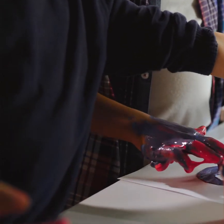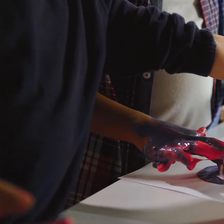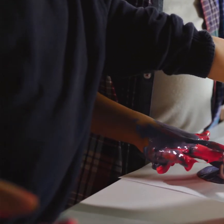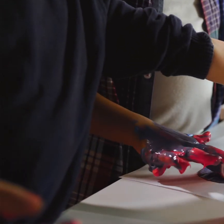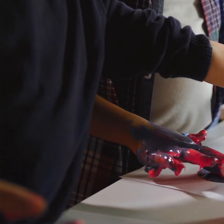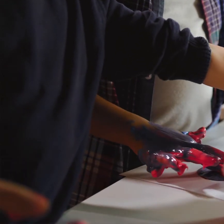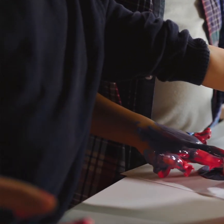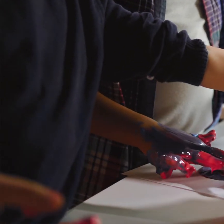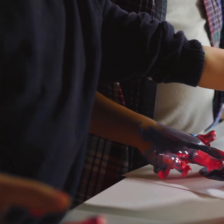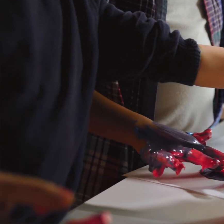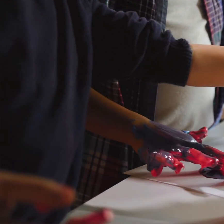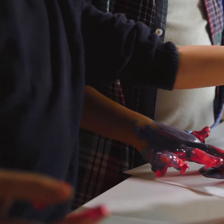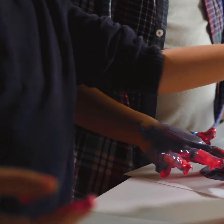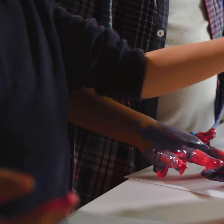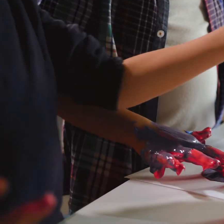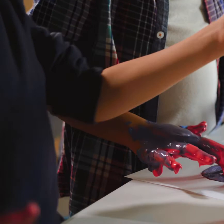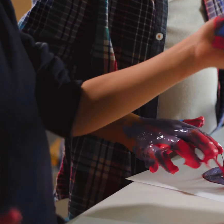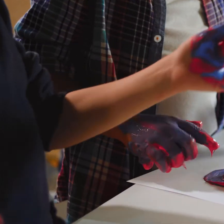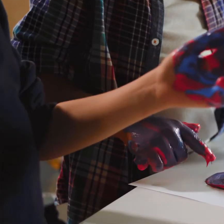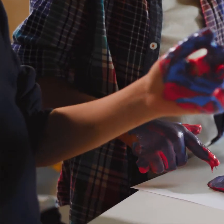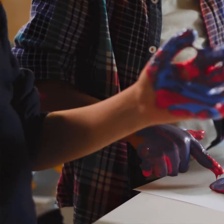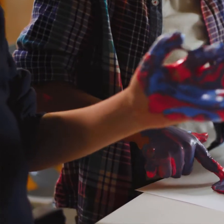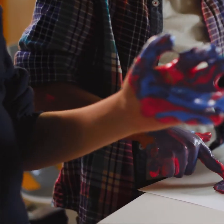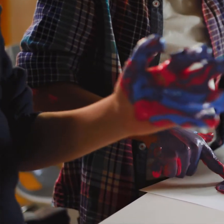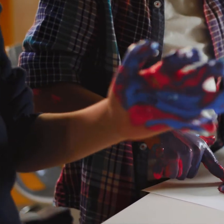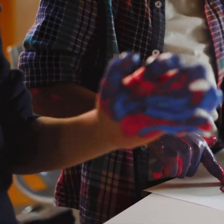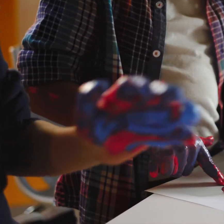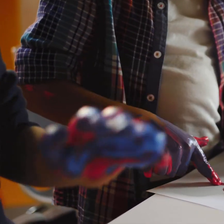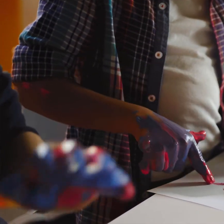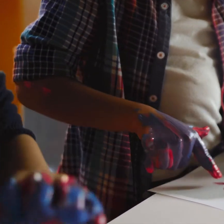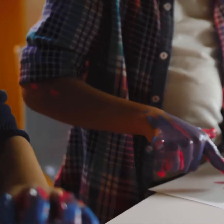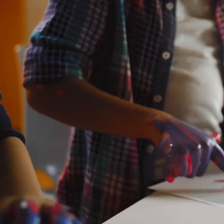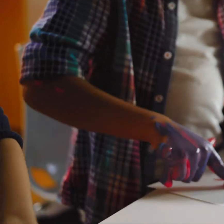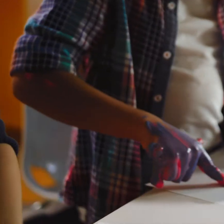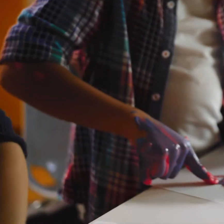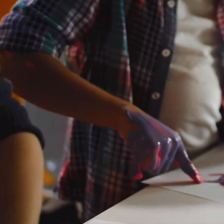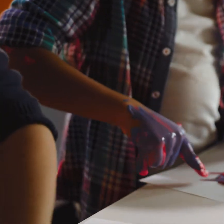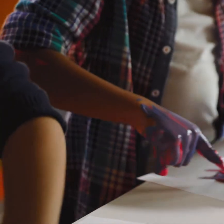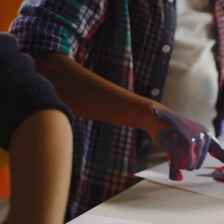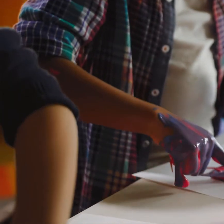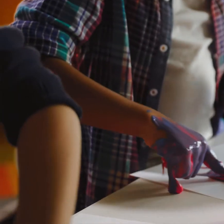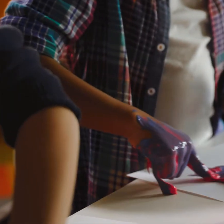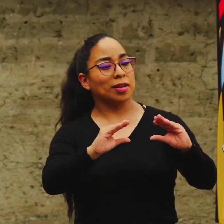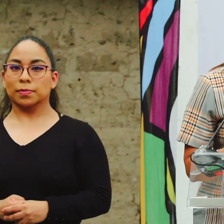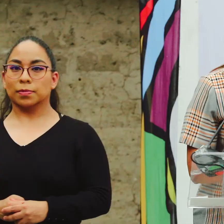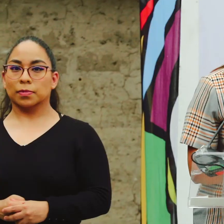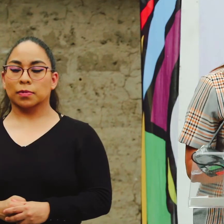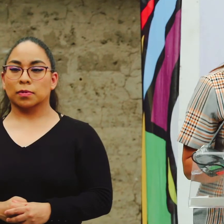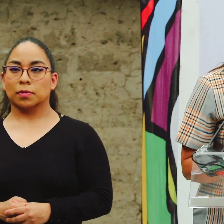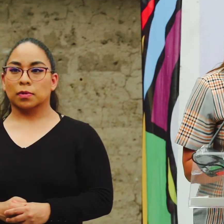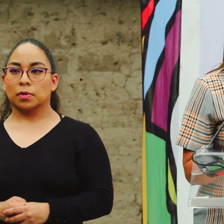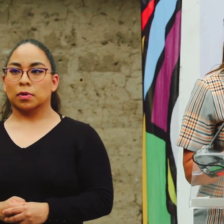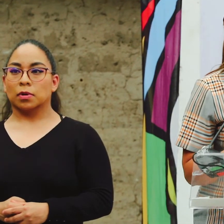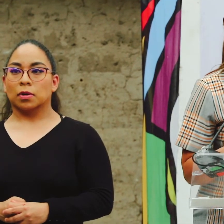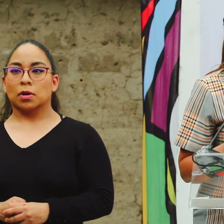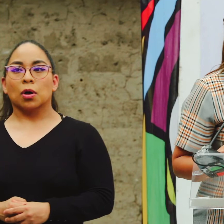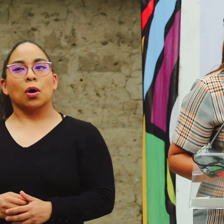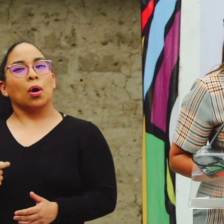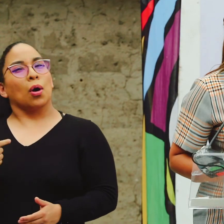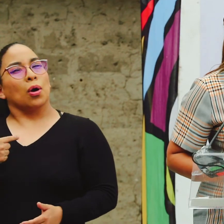pero sobre todo que les va a enseñar cómo amar desde muy, muy chiquitos. Estoy